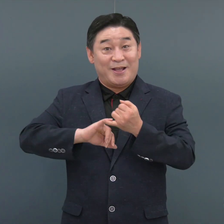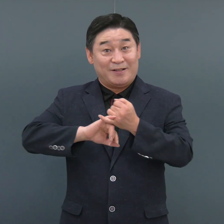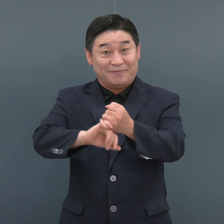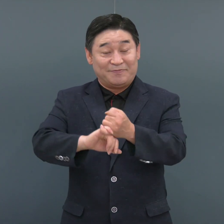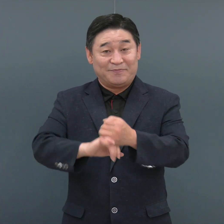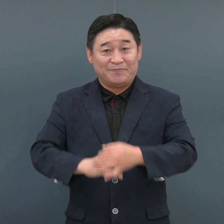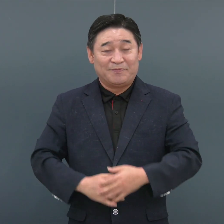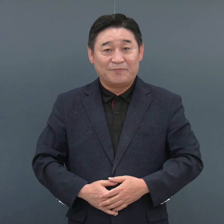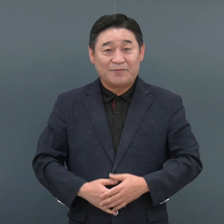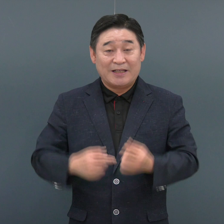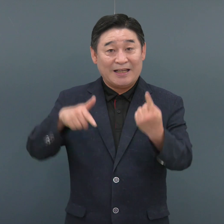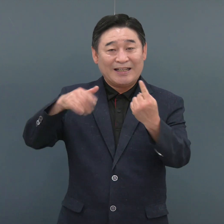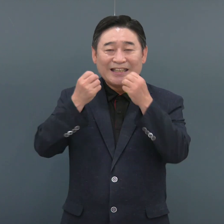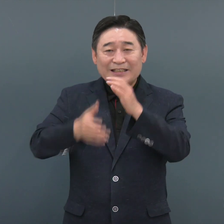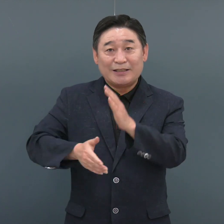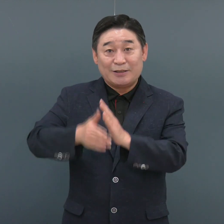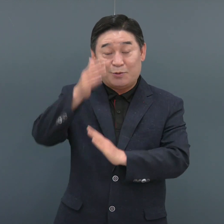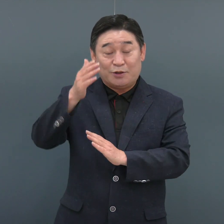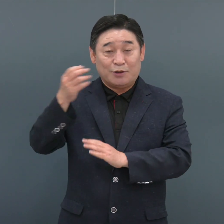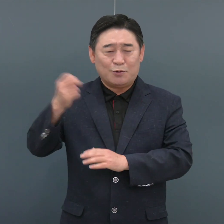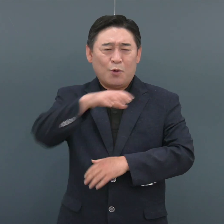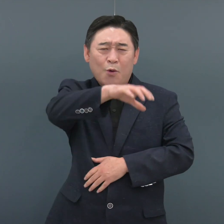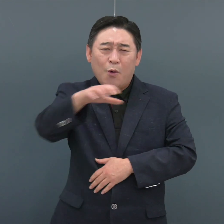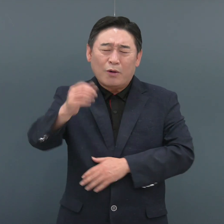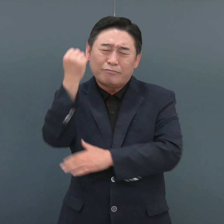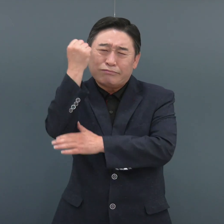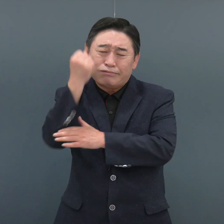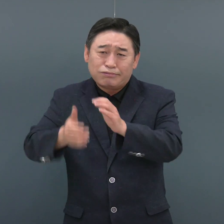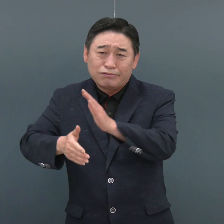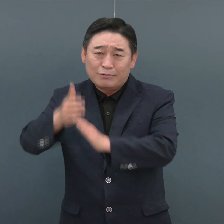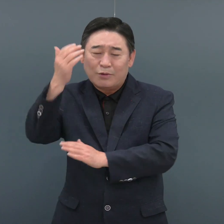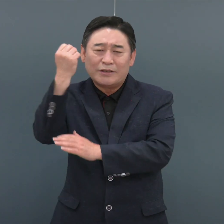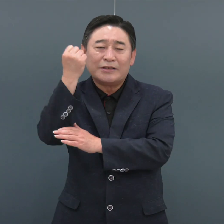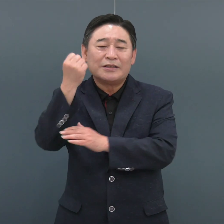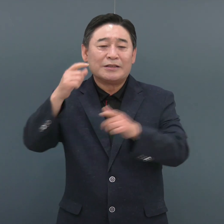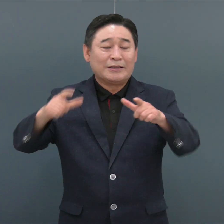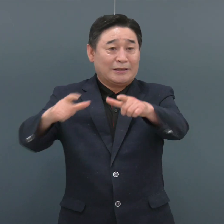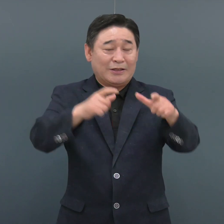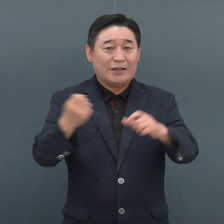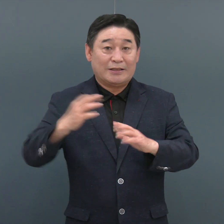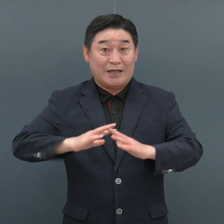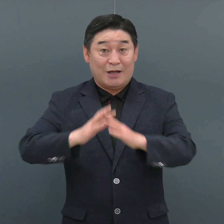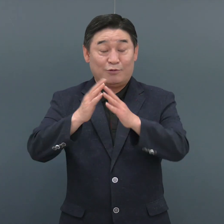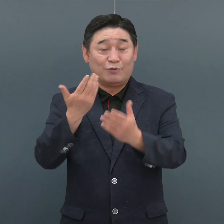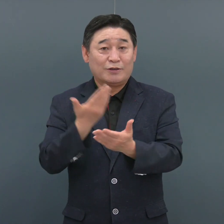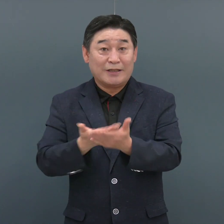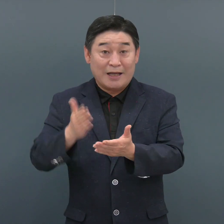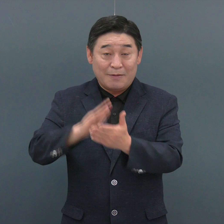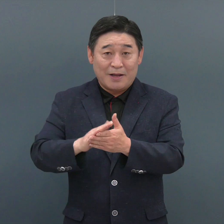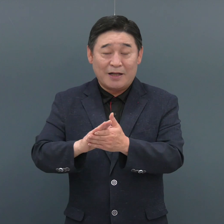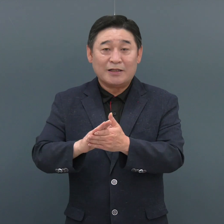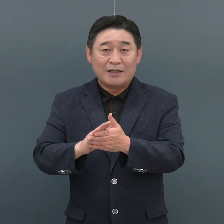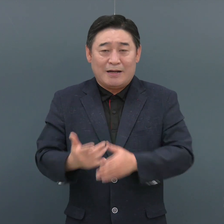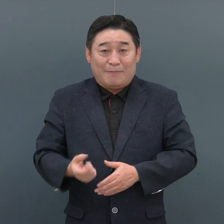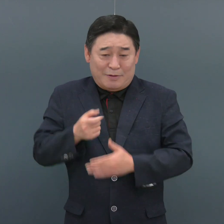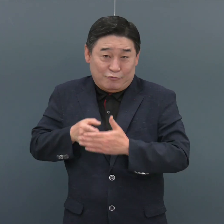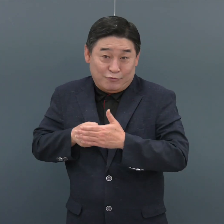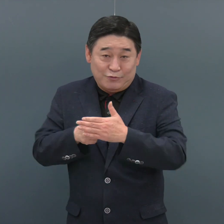해결하겠습니다. 일기 신도시를 포함한 도내 곳곳의 구도심과 노후 지역의 재건축, 재개발, 리모델링을